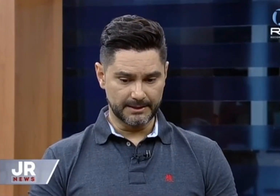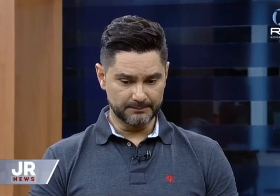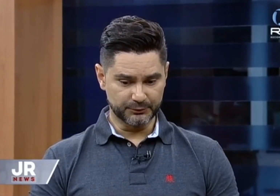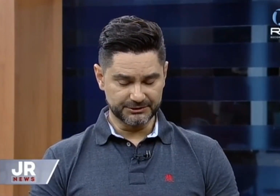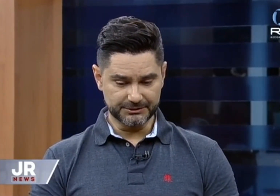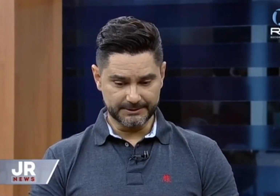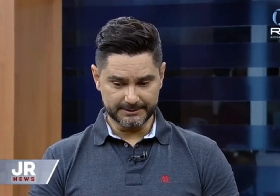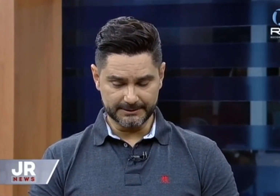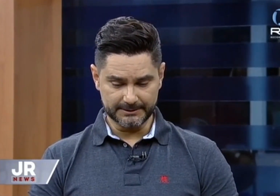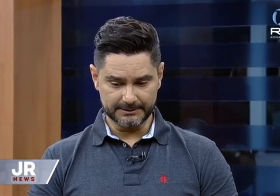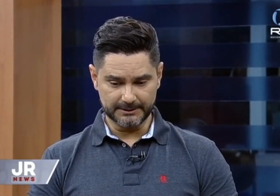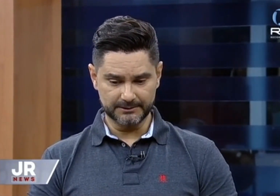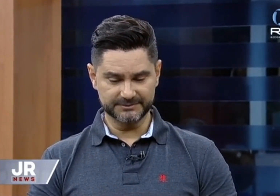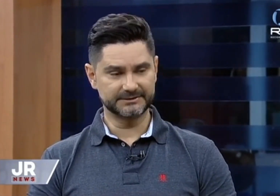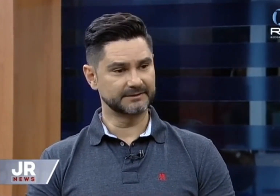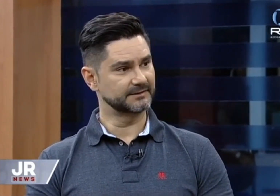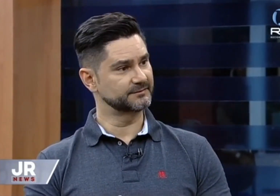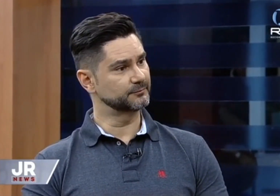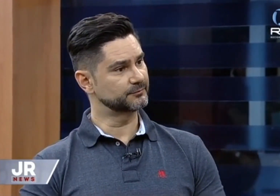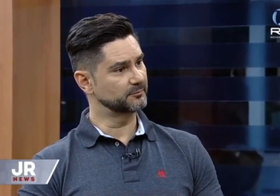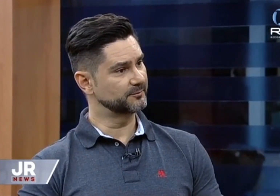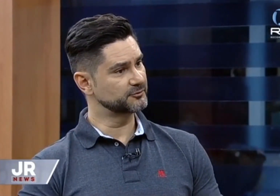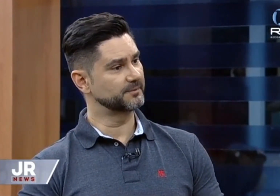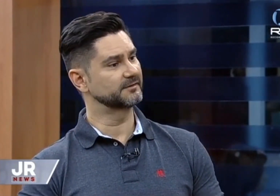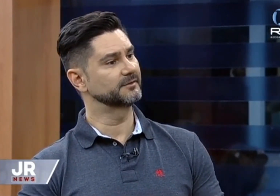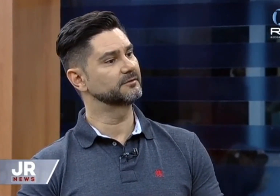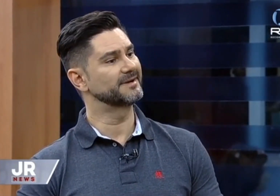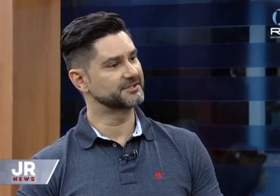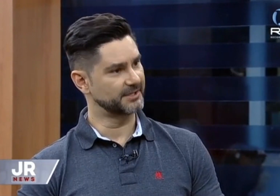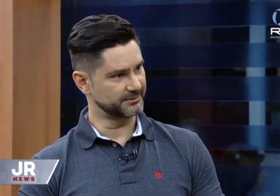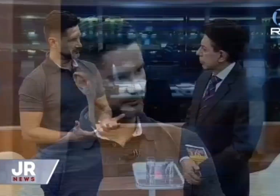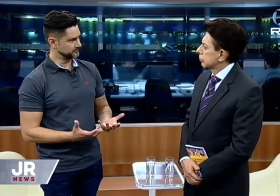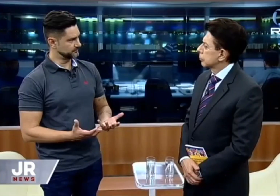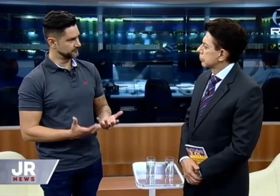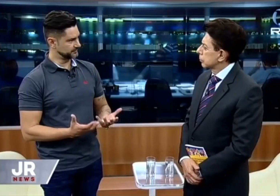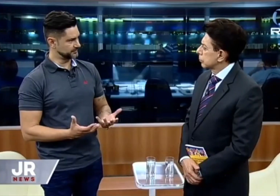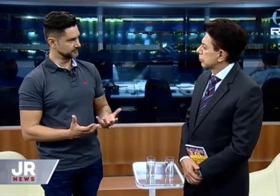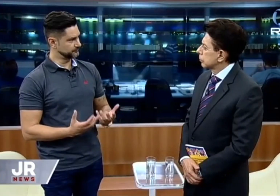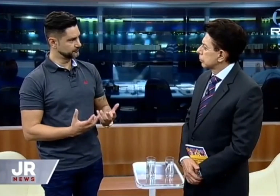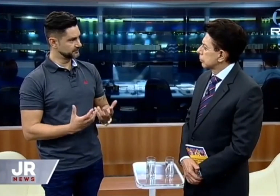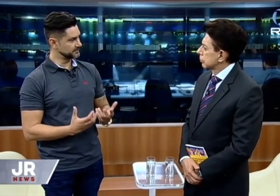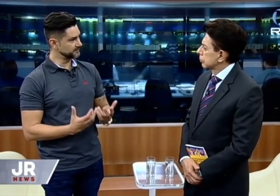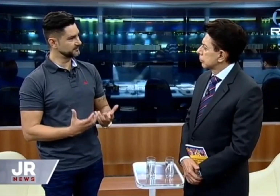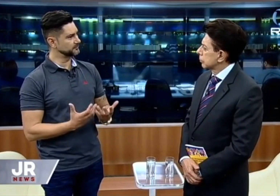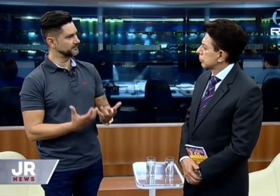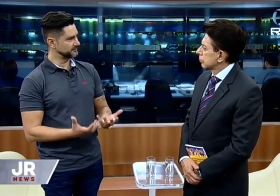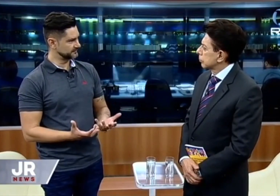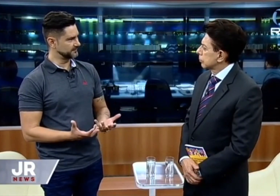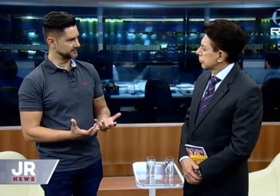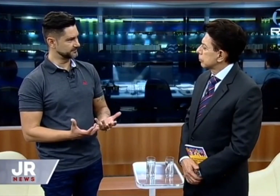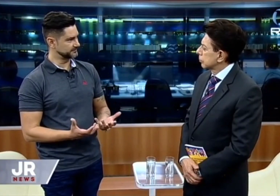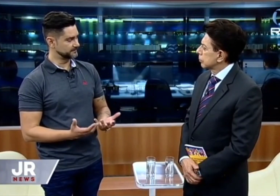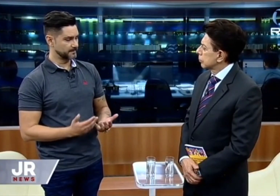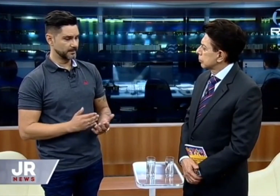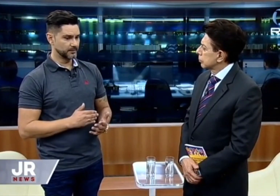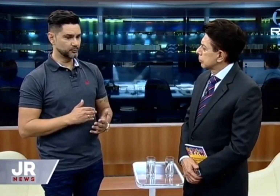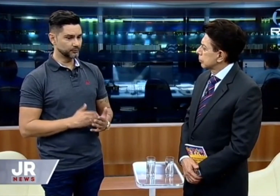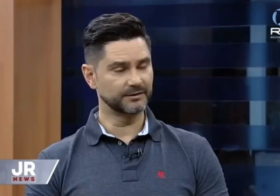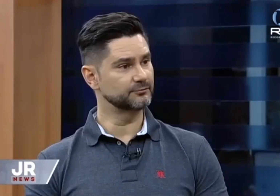É importante entender que a língua de sinais ela se constrói por meio de um pensamento imagético, ou seja, o surdo ele pensa por meio das imagens. E o conceito